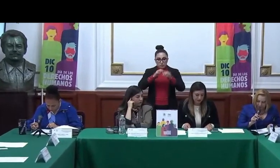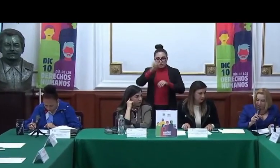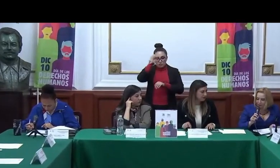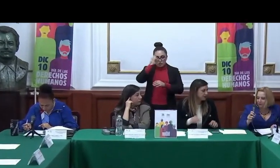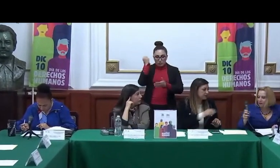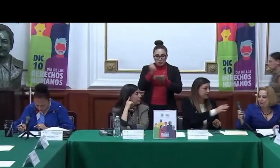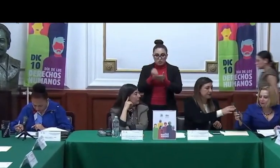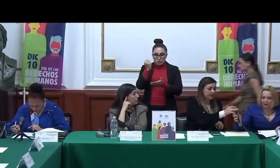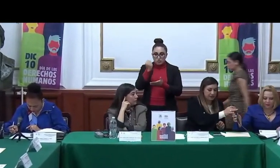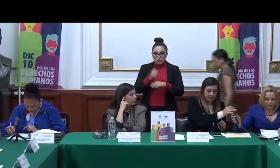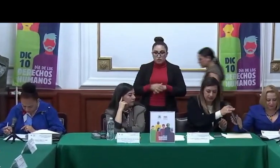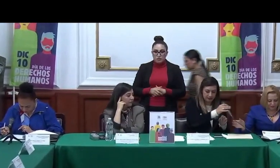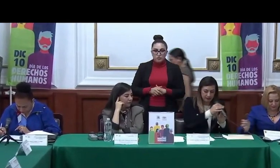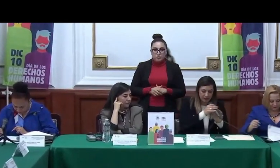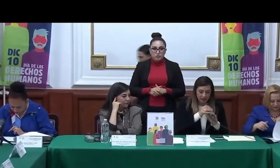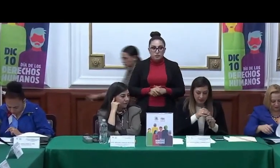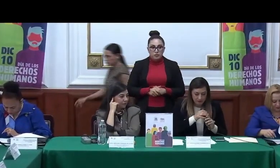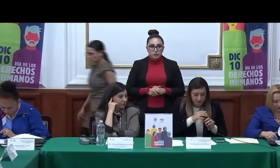opinión.